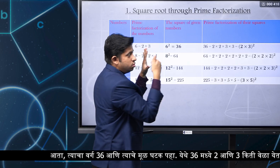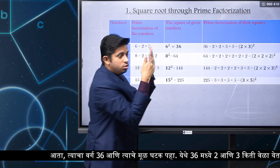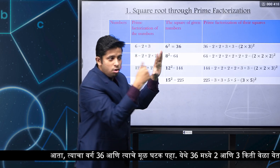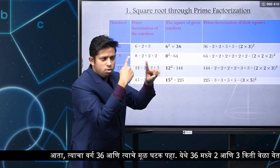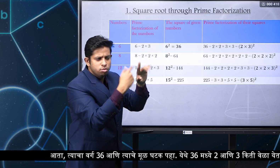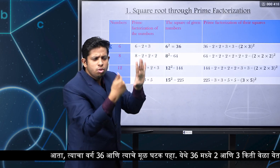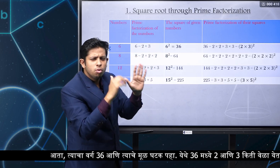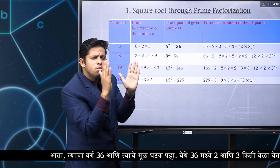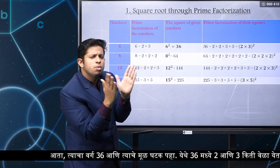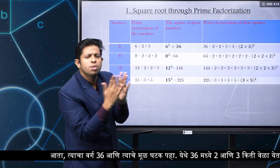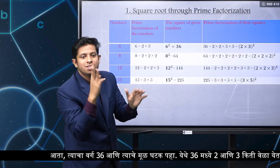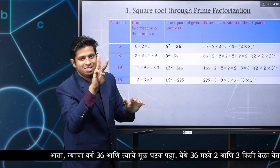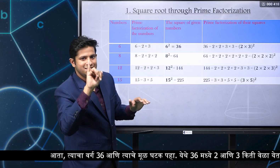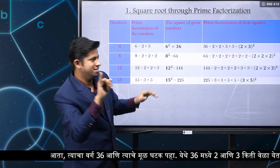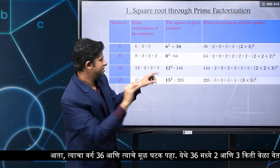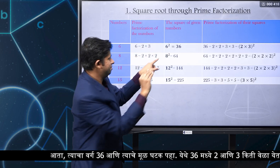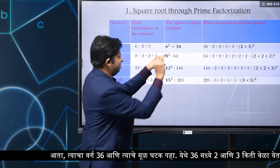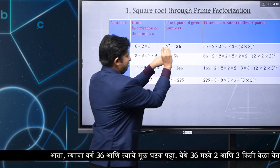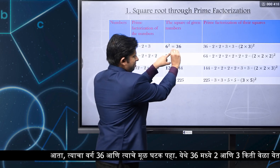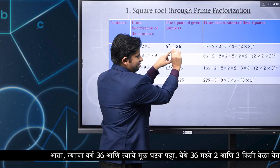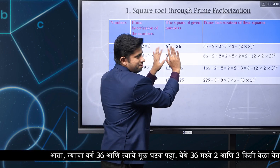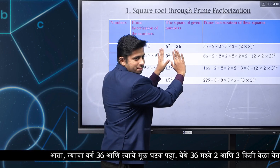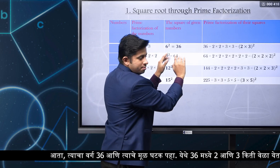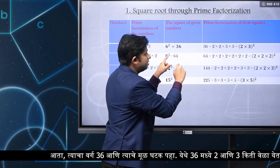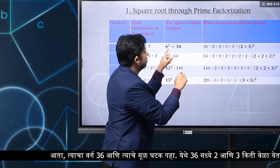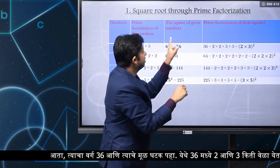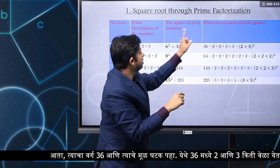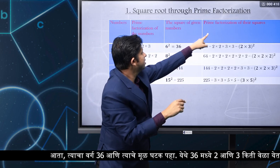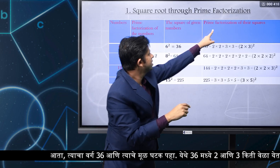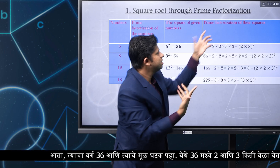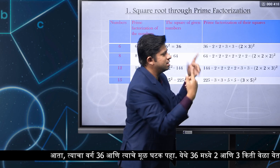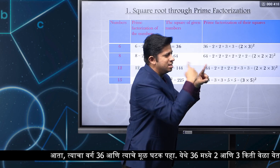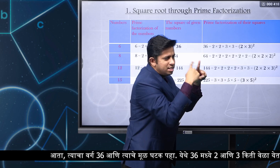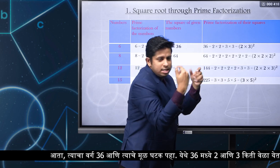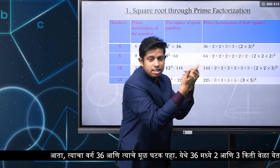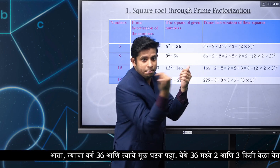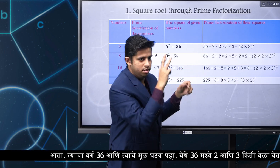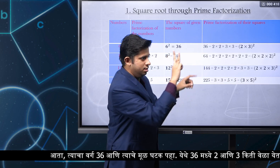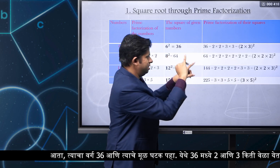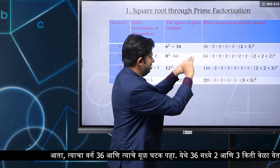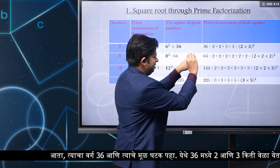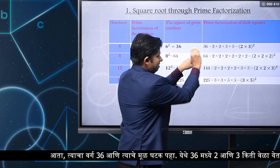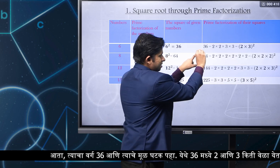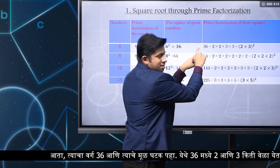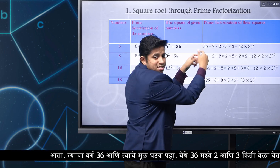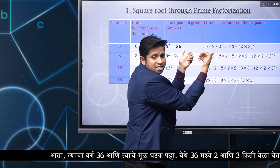आता त्याचा वर्ग 36 आणि त्याचे मूळ घटक पहा. येथे 36 मध्ये 2 आणि 3 किती वेळा येतात?